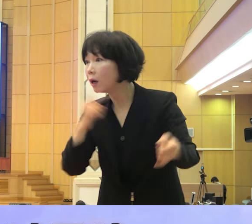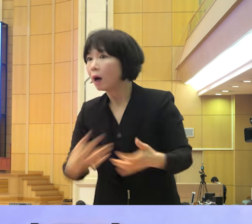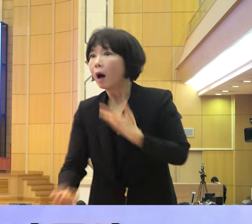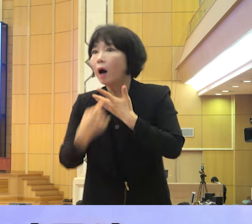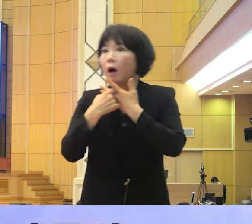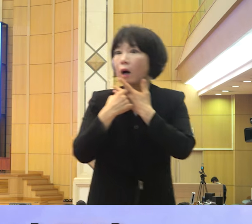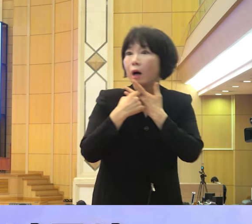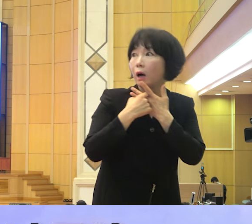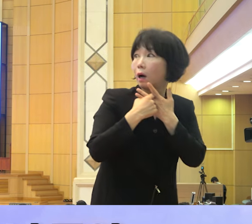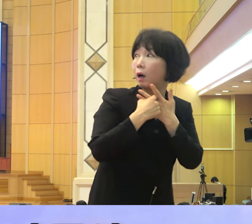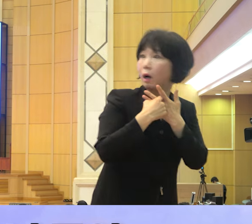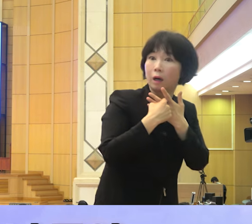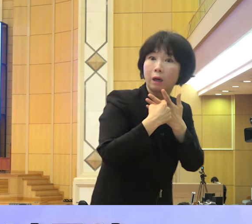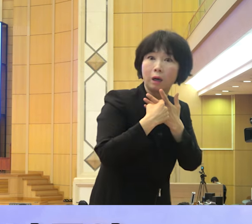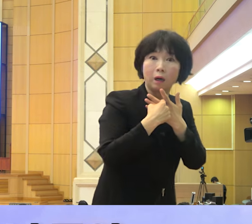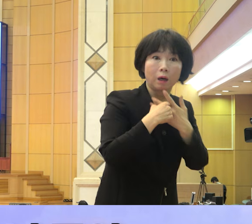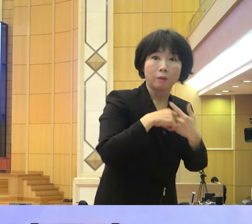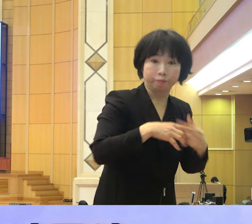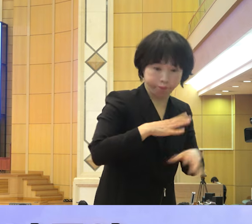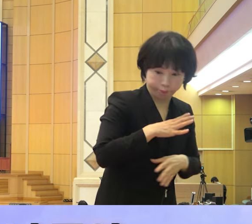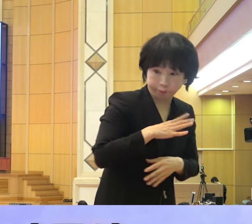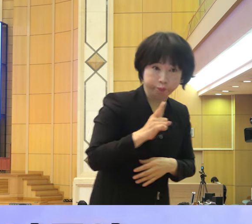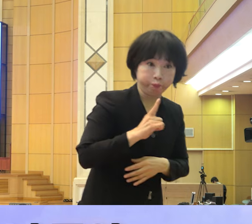사람이 보통 사람이 아니로구나,